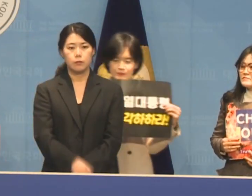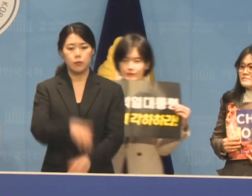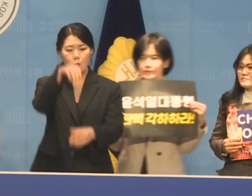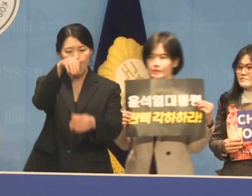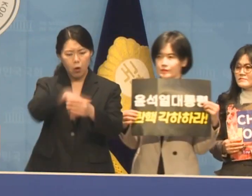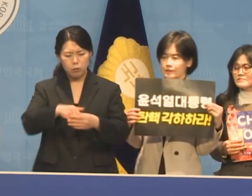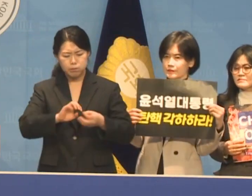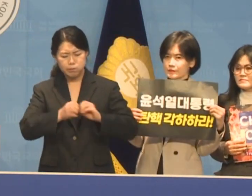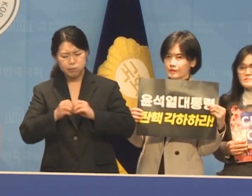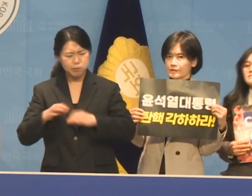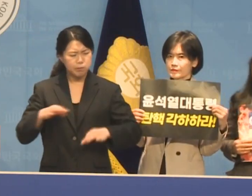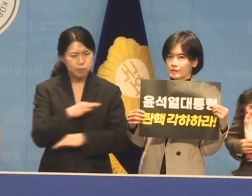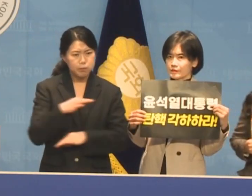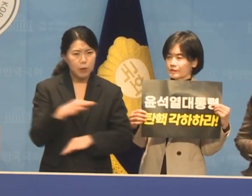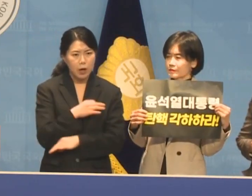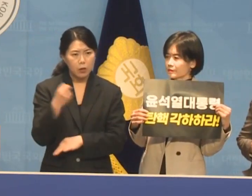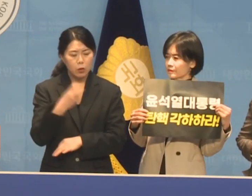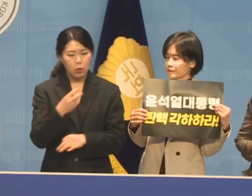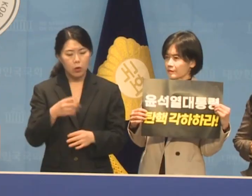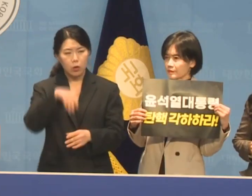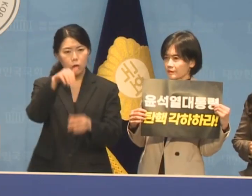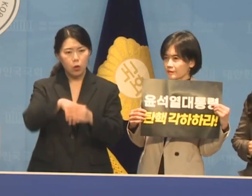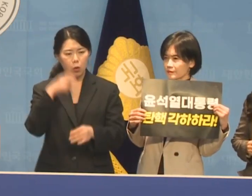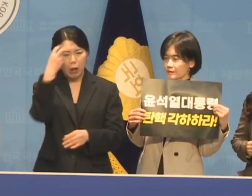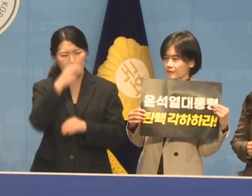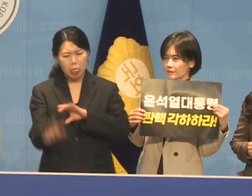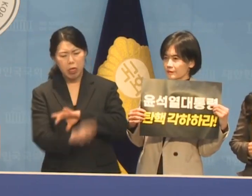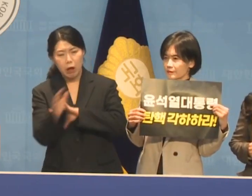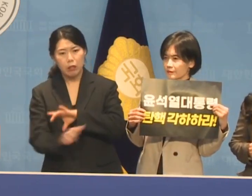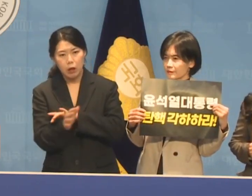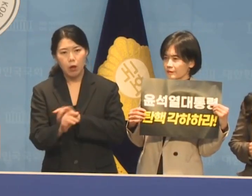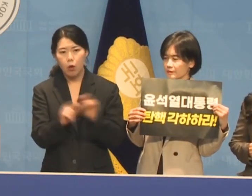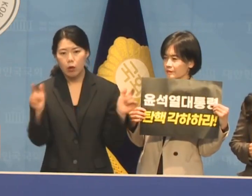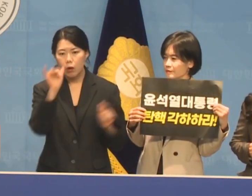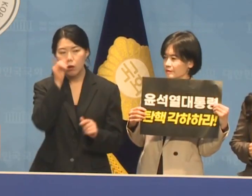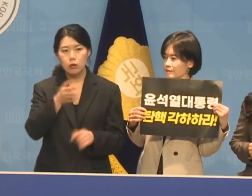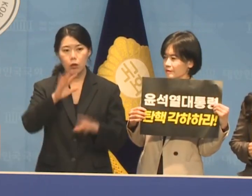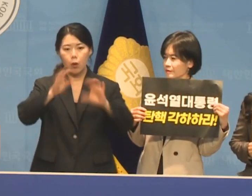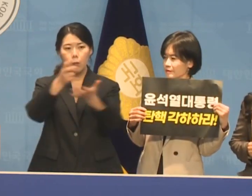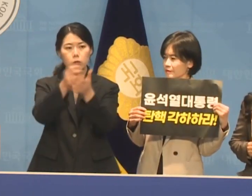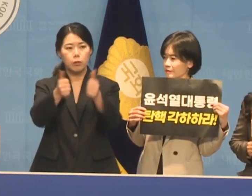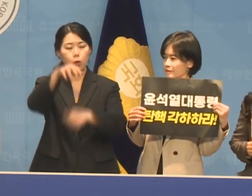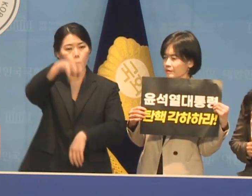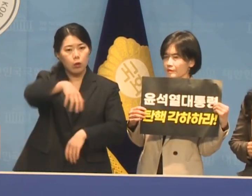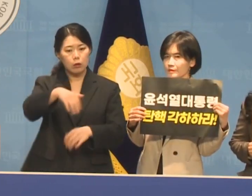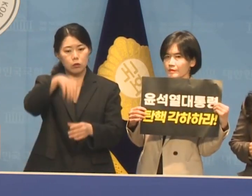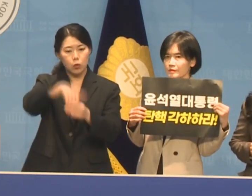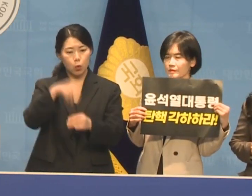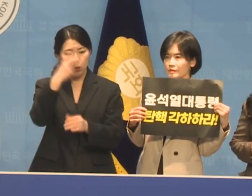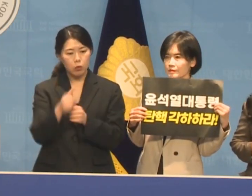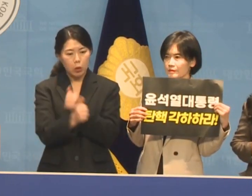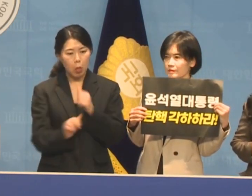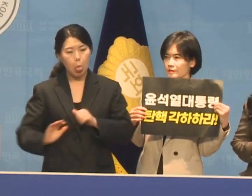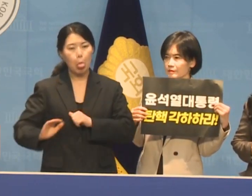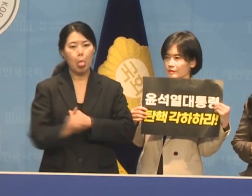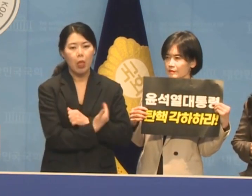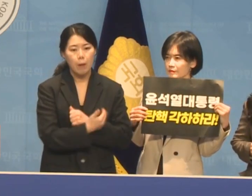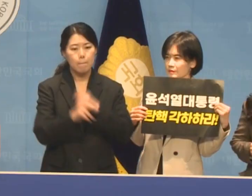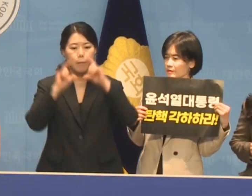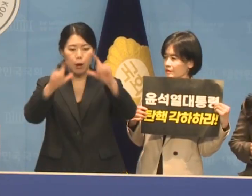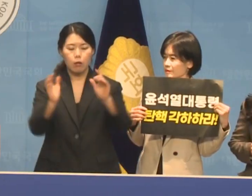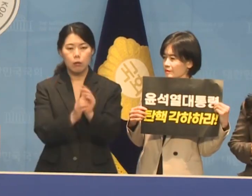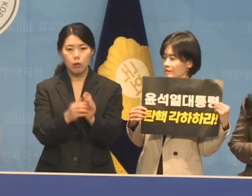선거비리, 선거관리 부실과 부정선거 의혹에도 불구하고 헌법재판소는 선관위를 감싸는 판결을